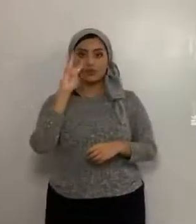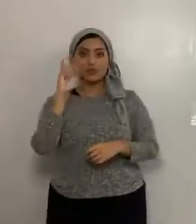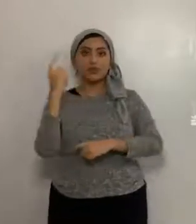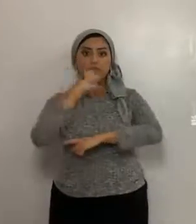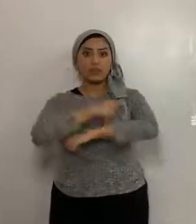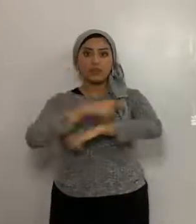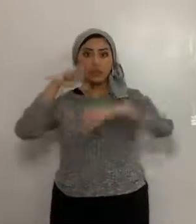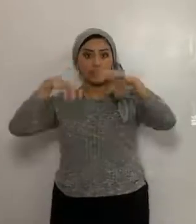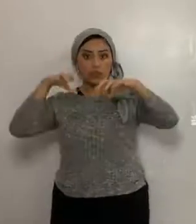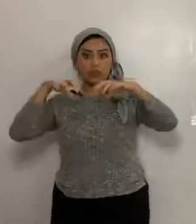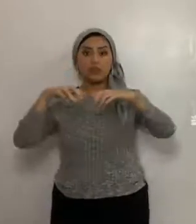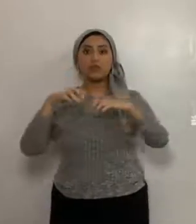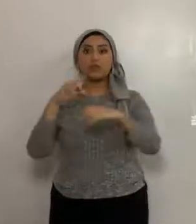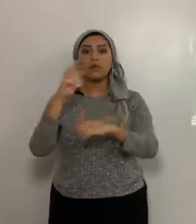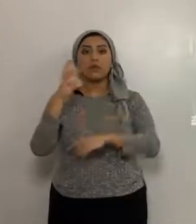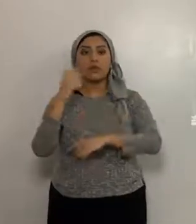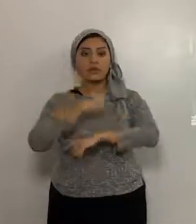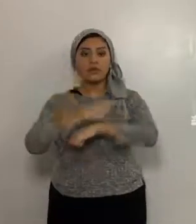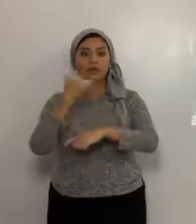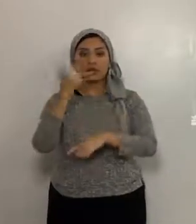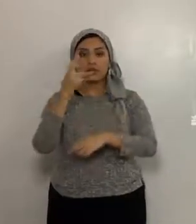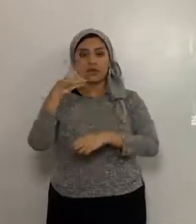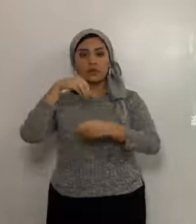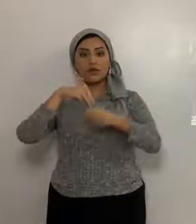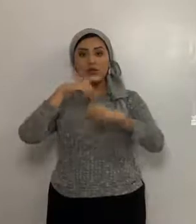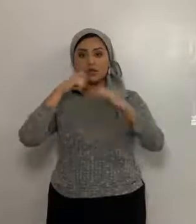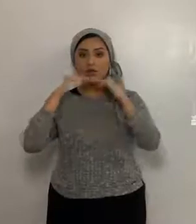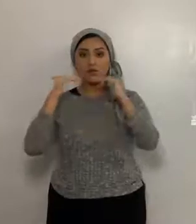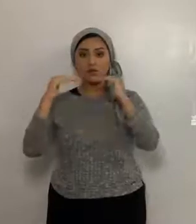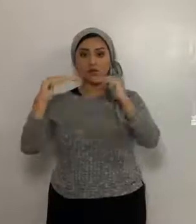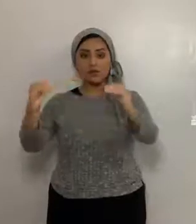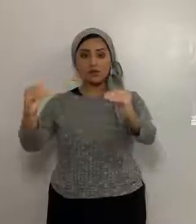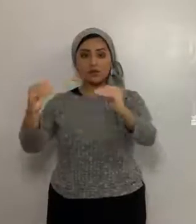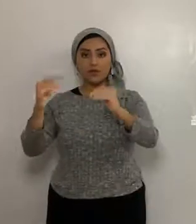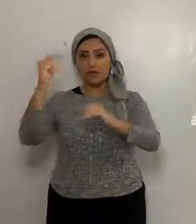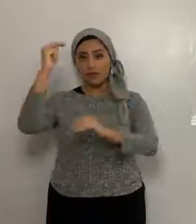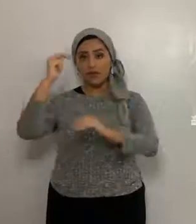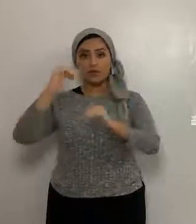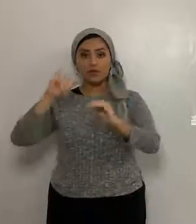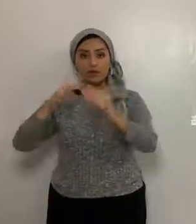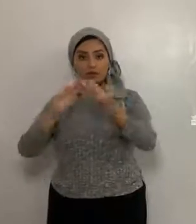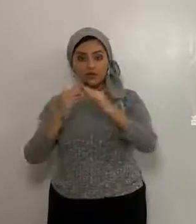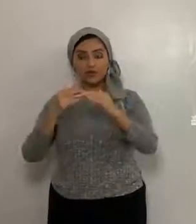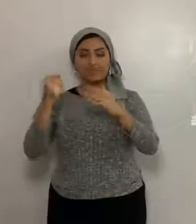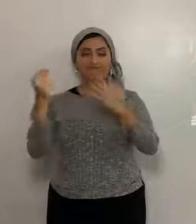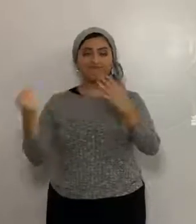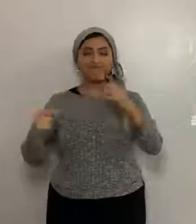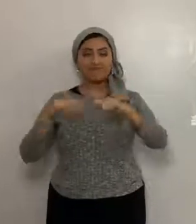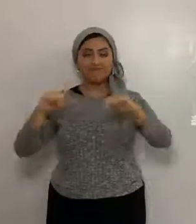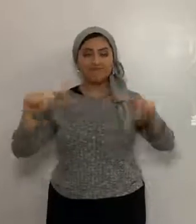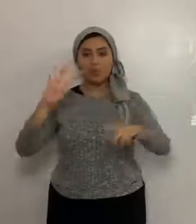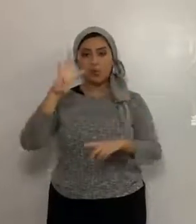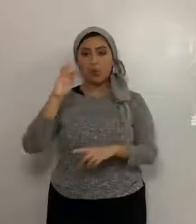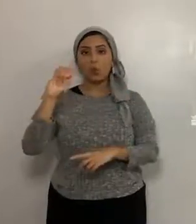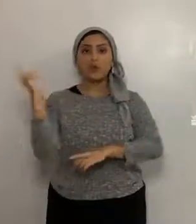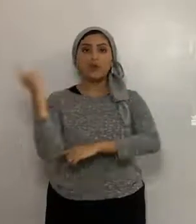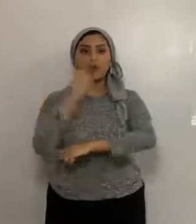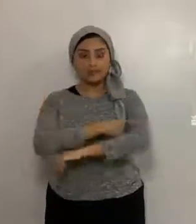40 días Yahshua Hamashiach en el desierto de Jeshimón, al oriente de Jerusalén, etcétera, etcétera, etcétera. 40 días. Bueno, recta